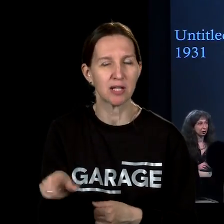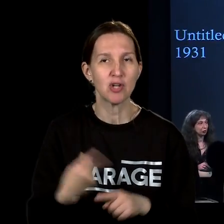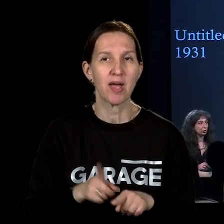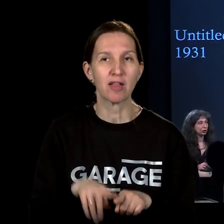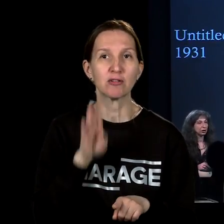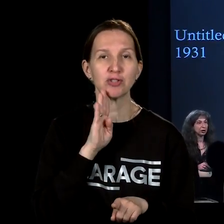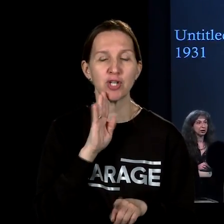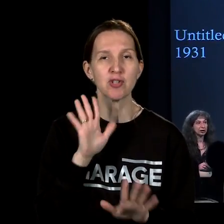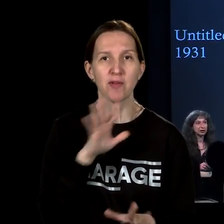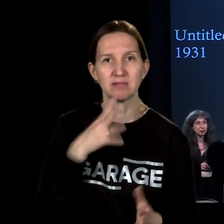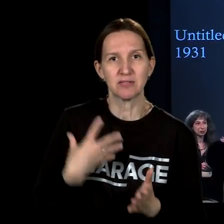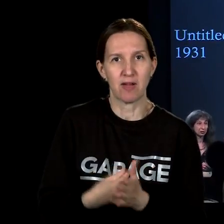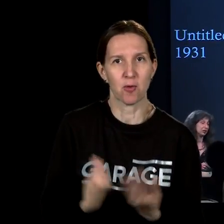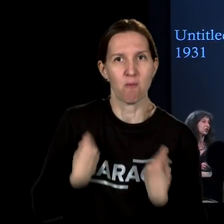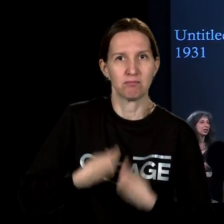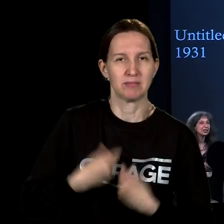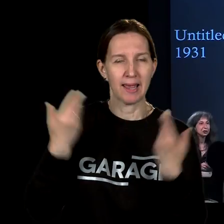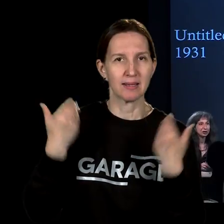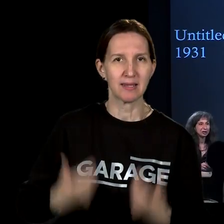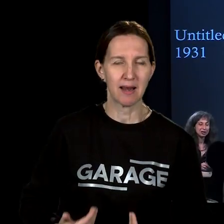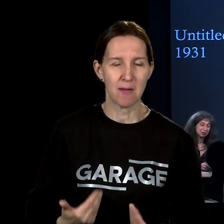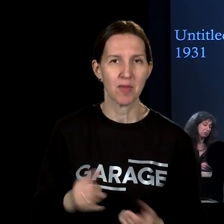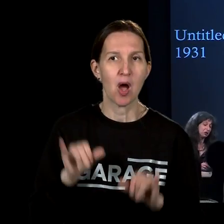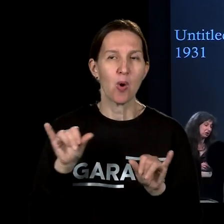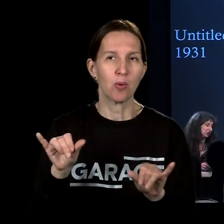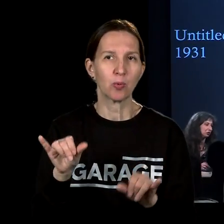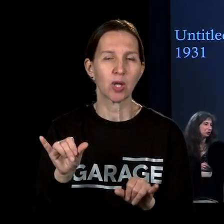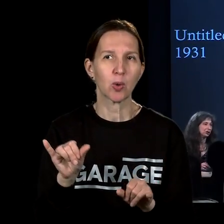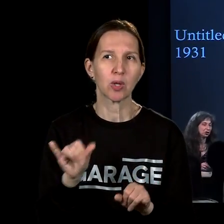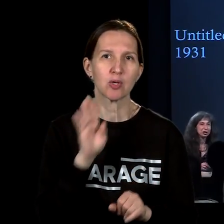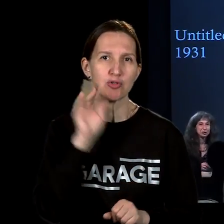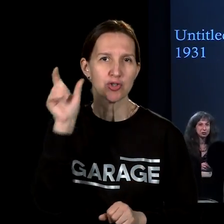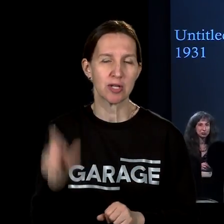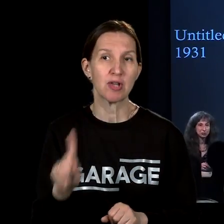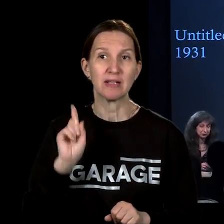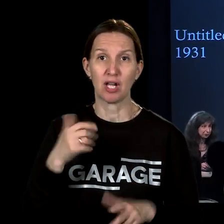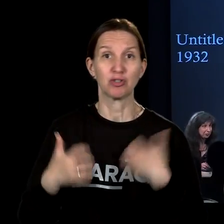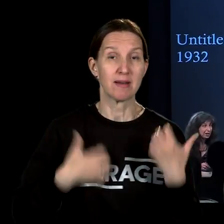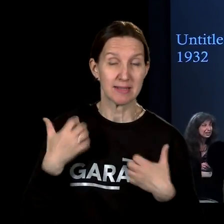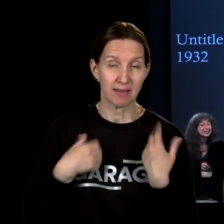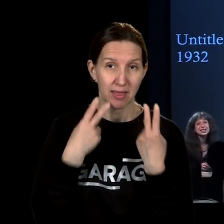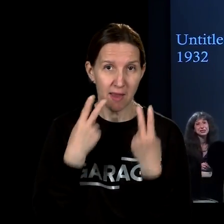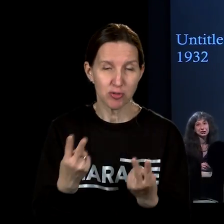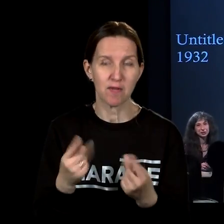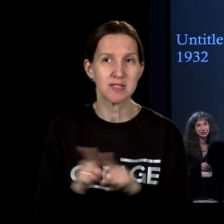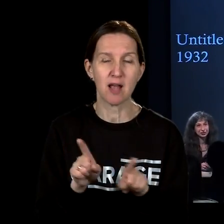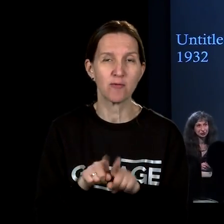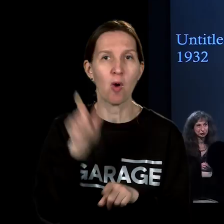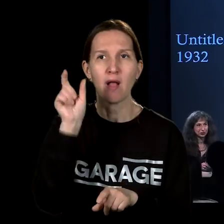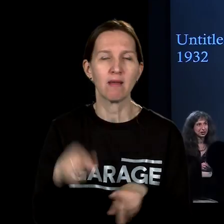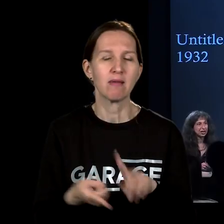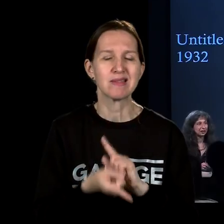и у нее так, она даже раздевшись, она не становится человеком естественным,